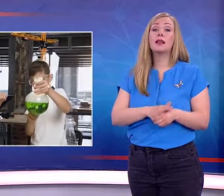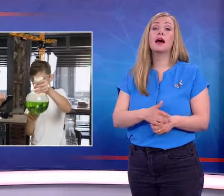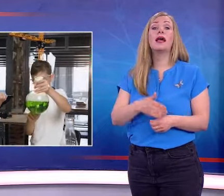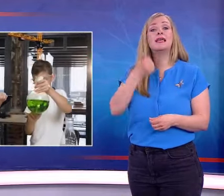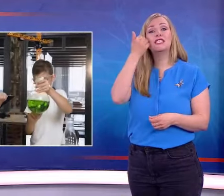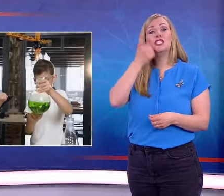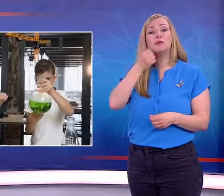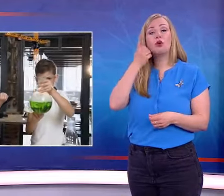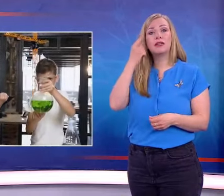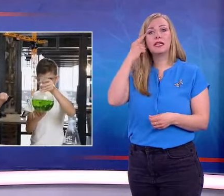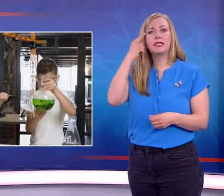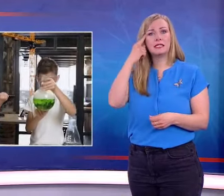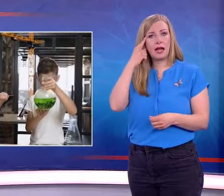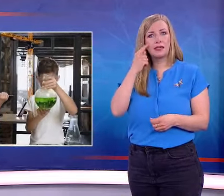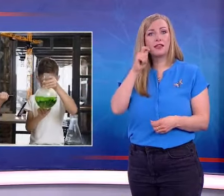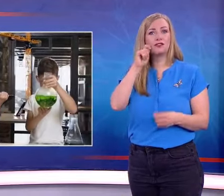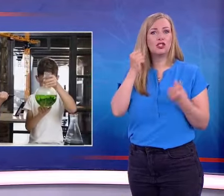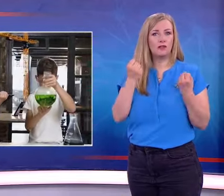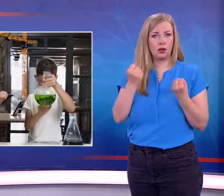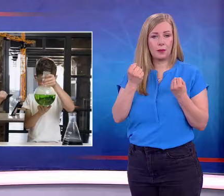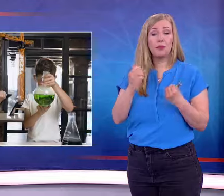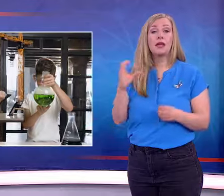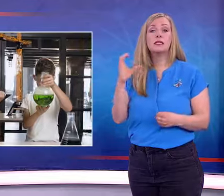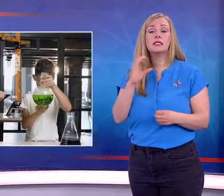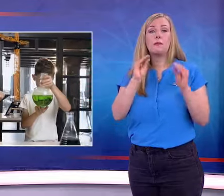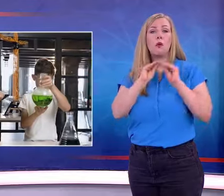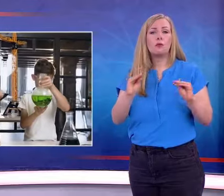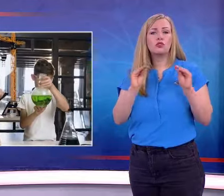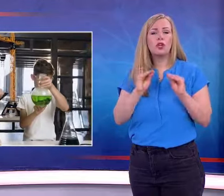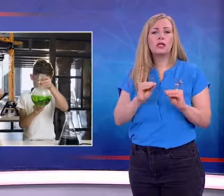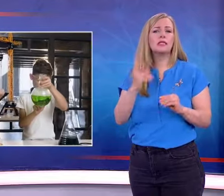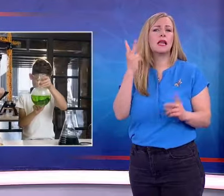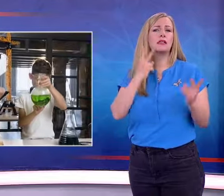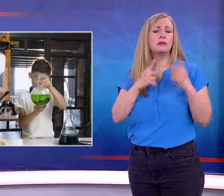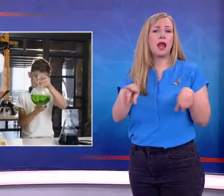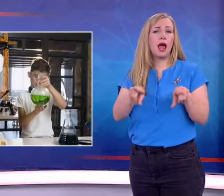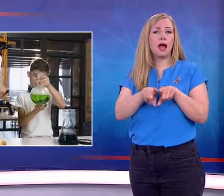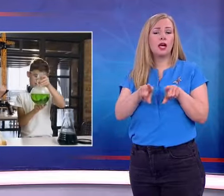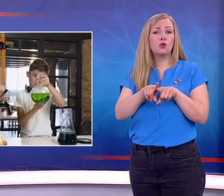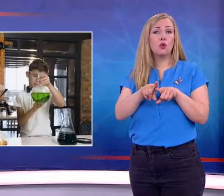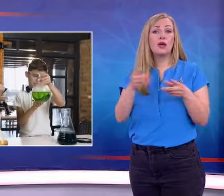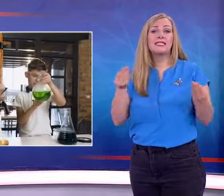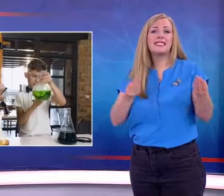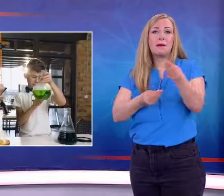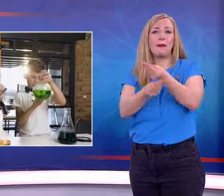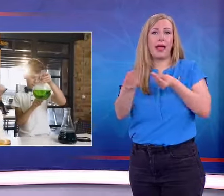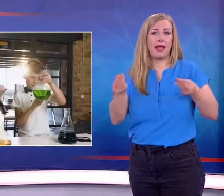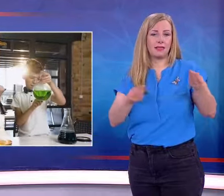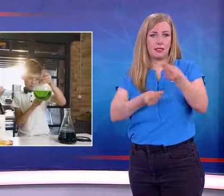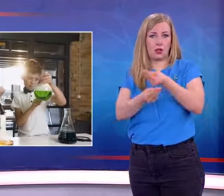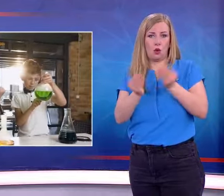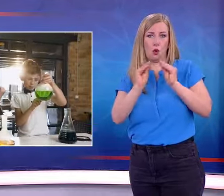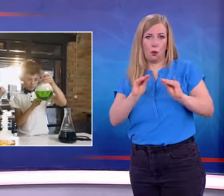знанията. STEM обучението може да се тълкува и като смесен подход на обучение, реализиран чрез